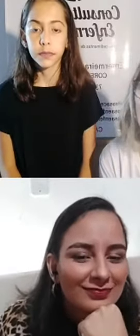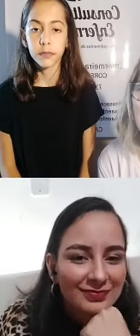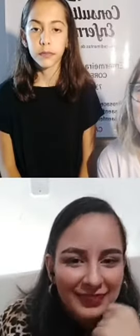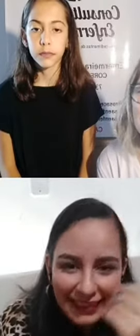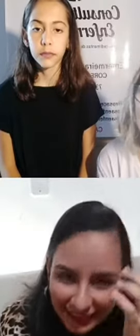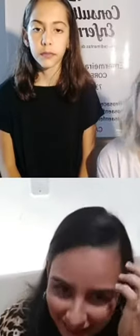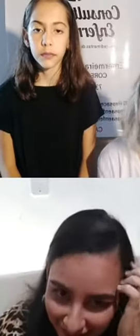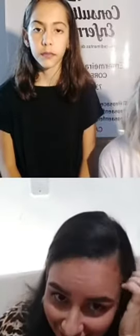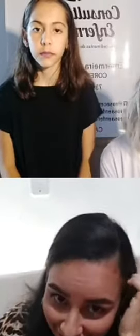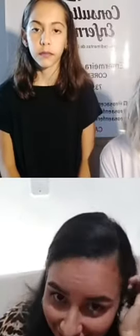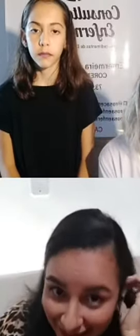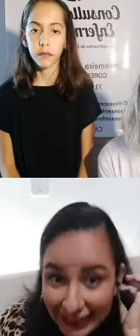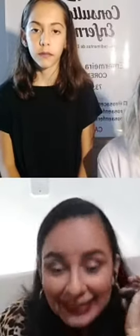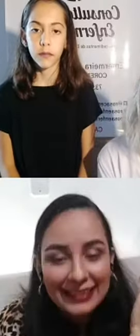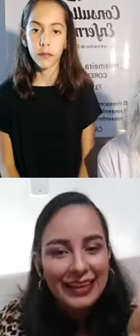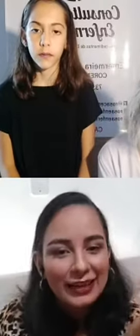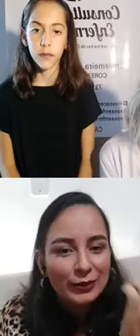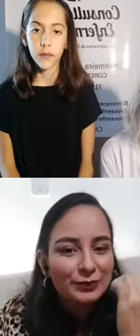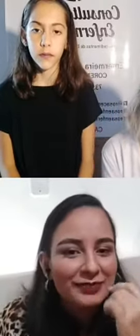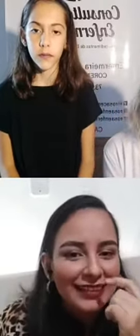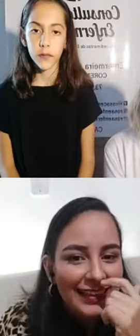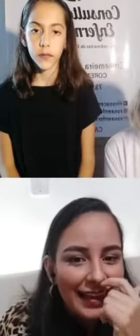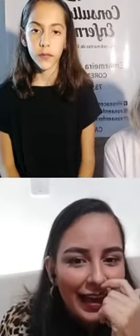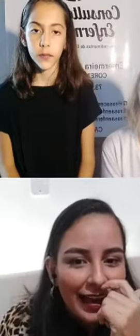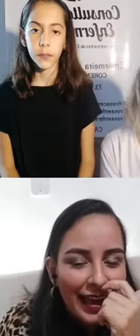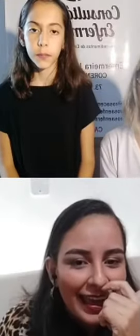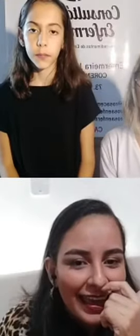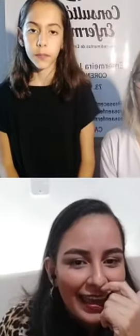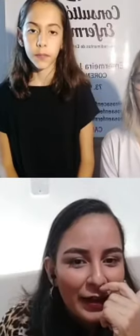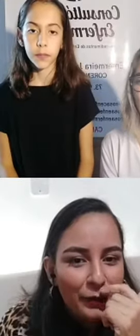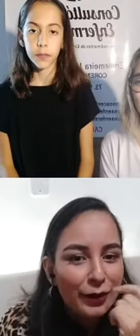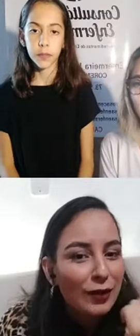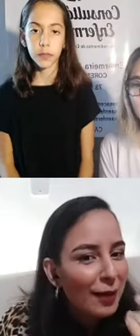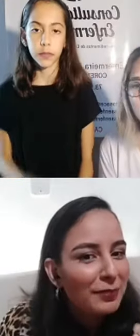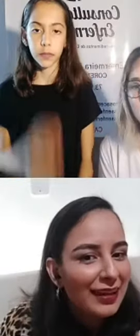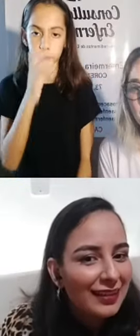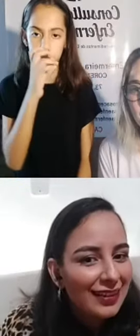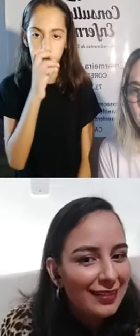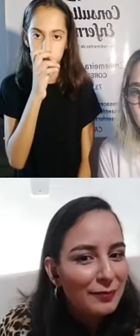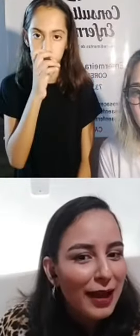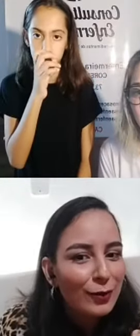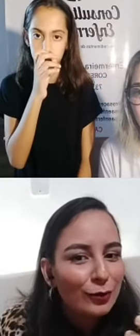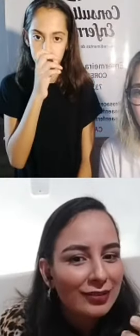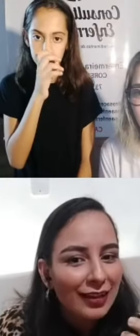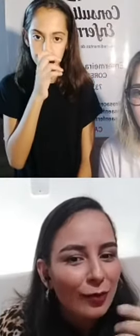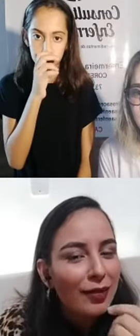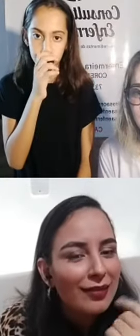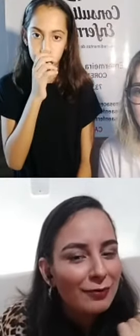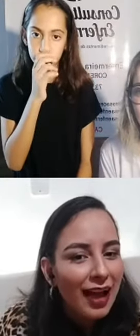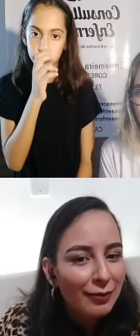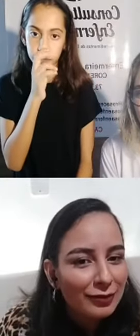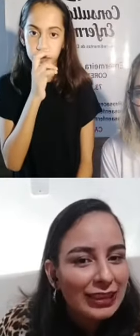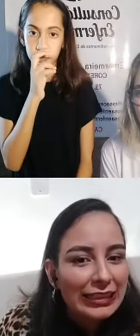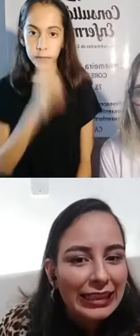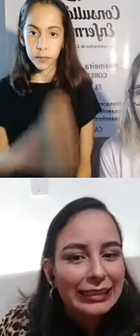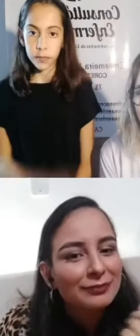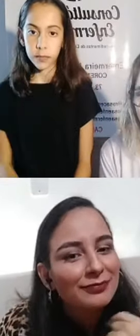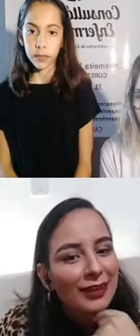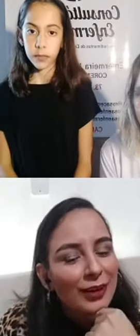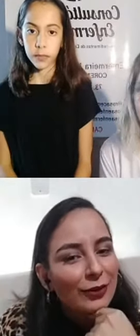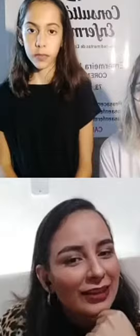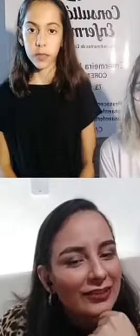à vontade. Então, quando eu sabia que ia ter essa pergunta, eu comecei a ficar aflita,